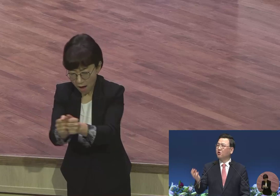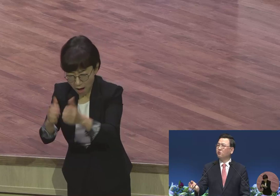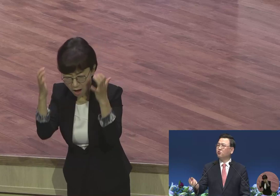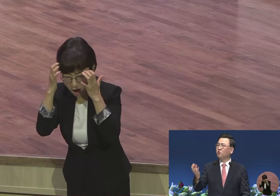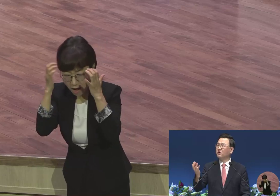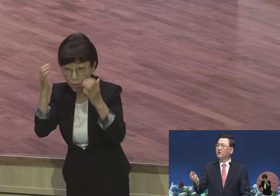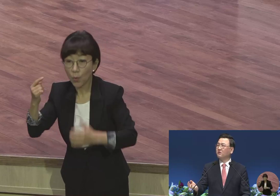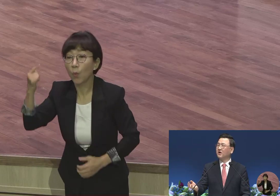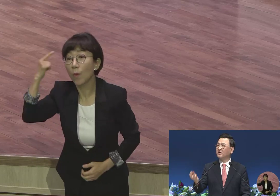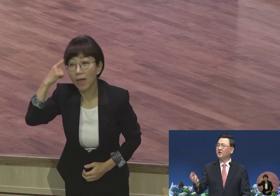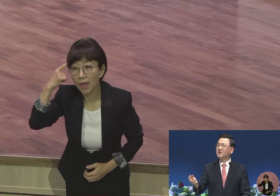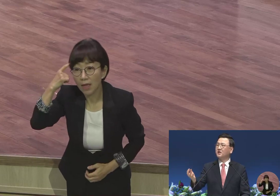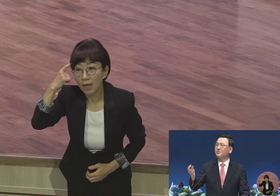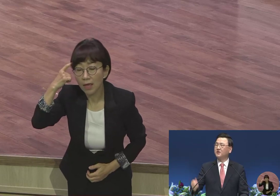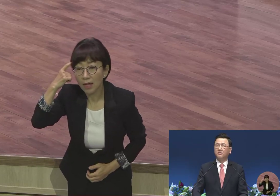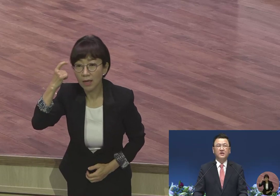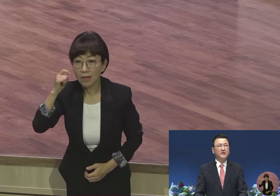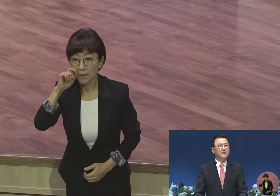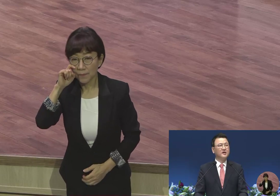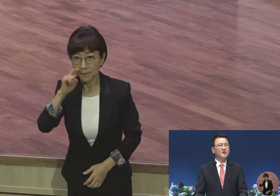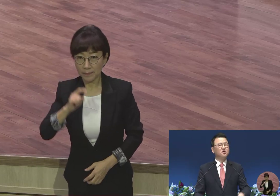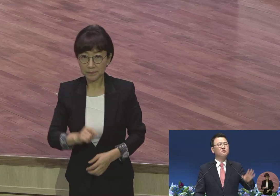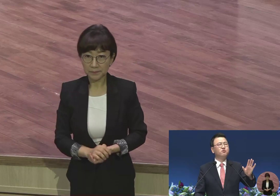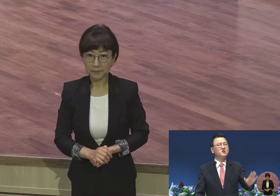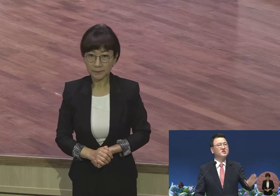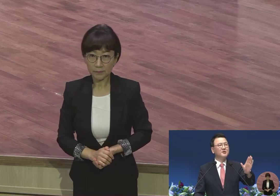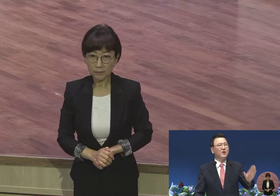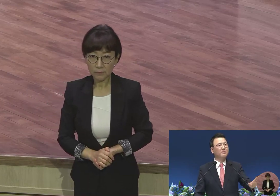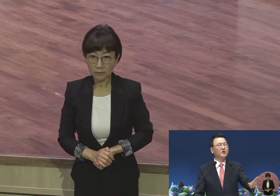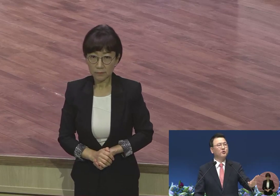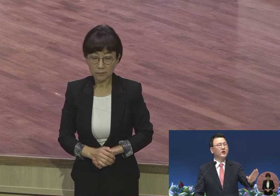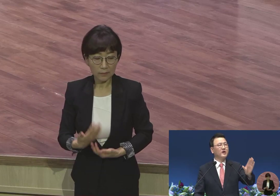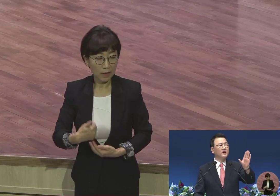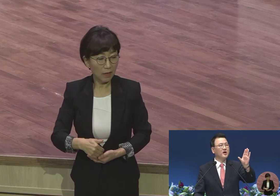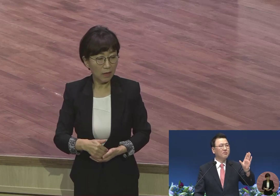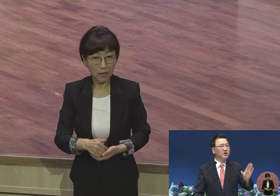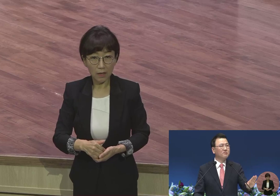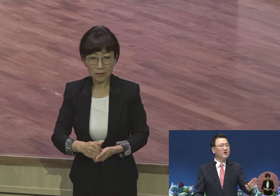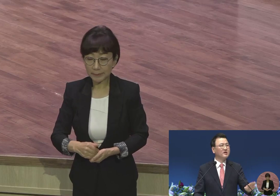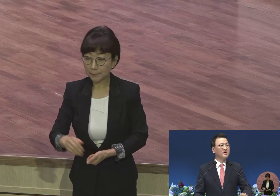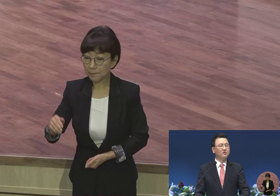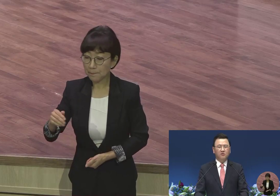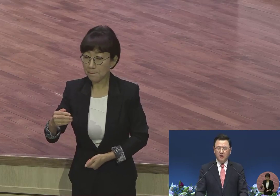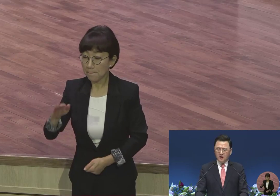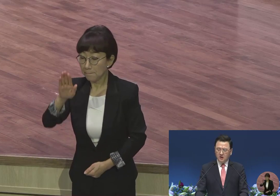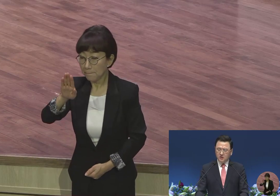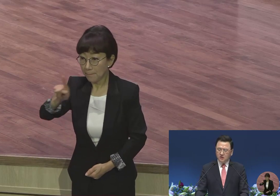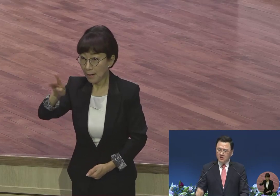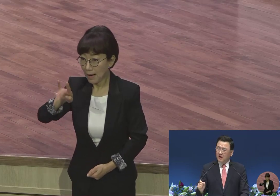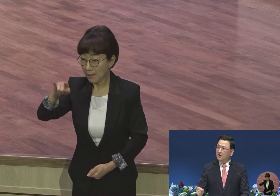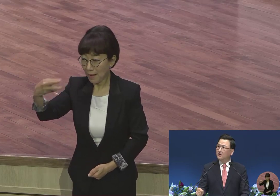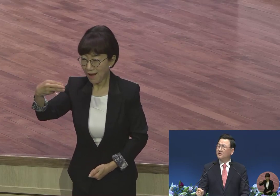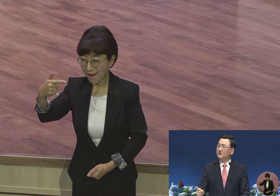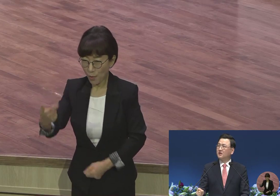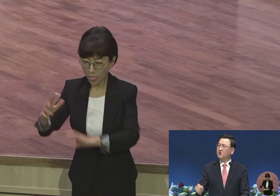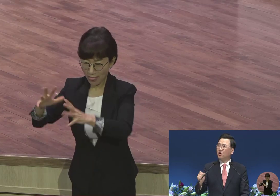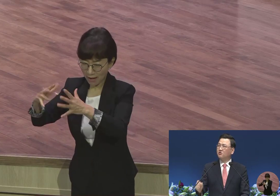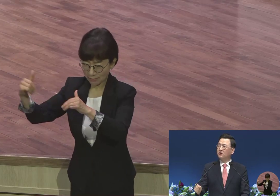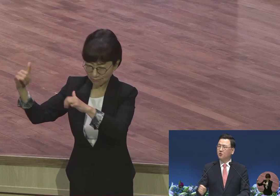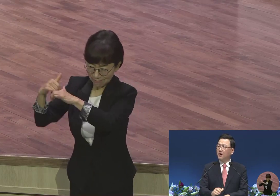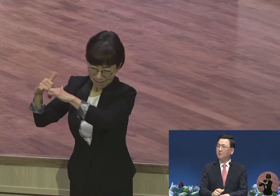후손의 혈통을 이어갈 이 이스라엘 백성이 저 불신자 바벨론에게 멸망당하고 그들이